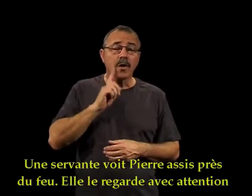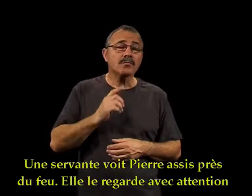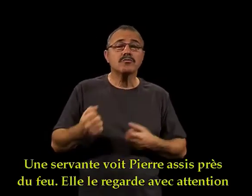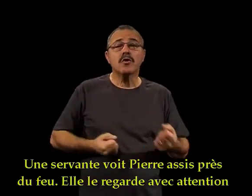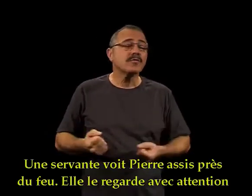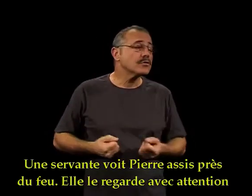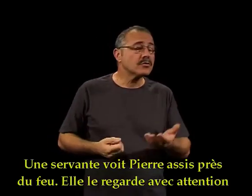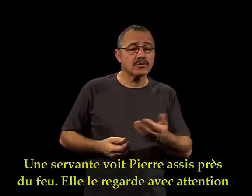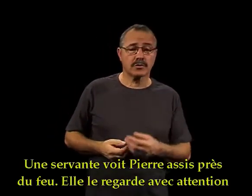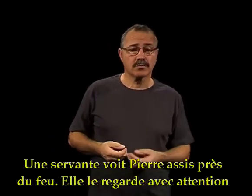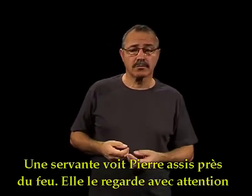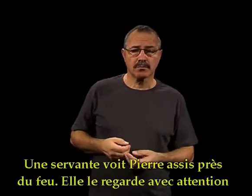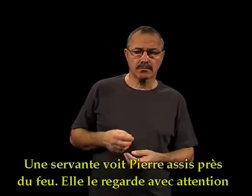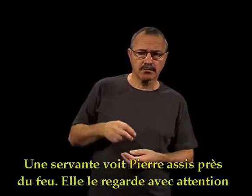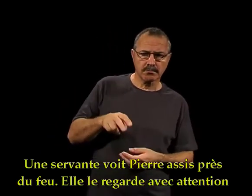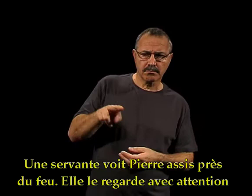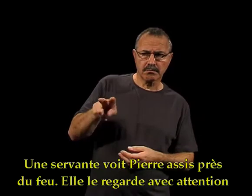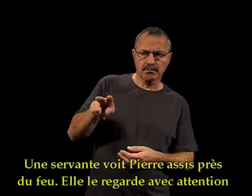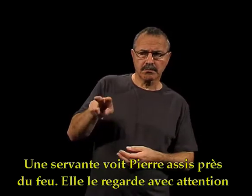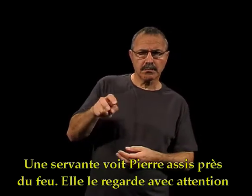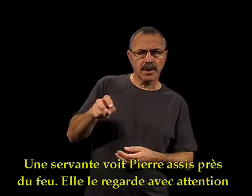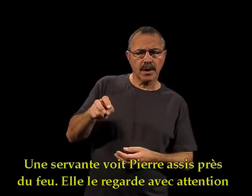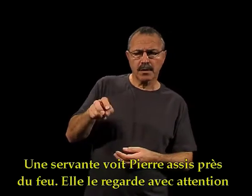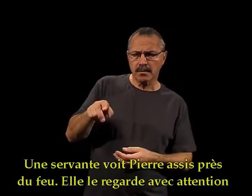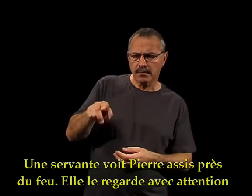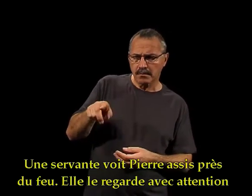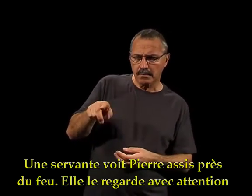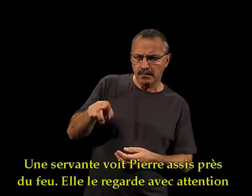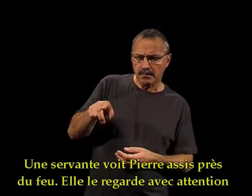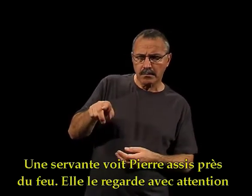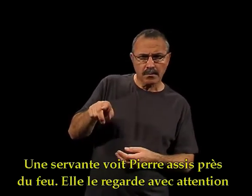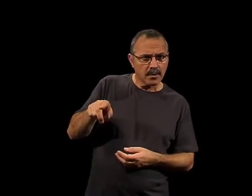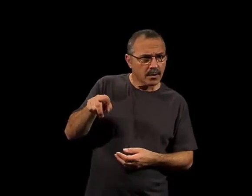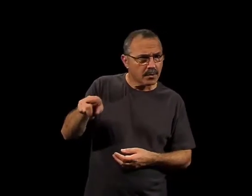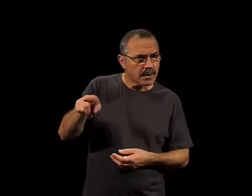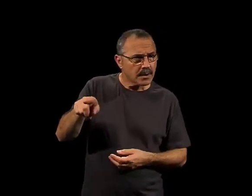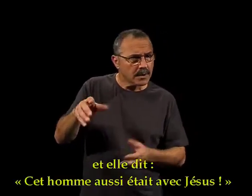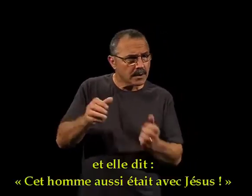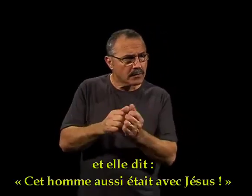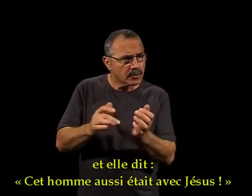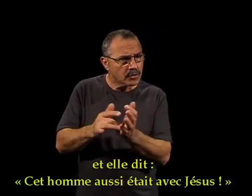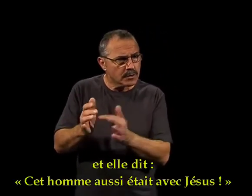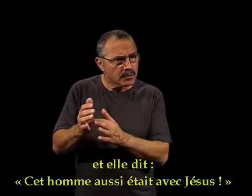Une servante voit Pierre assis près du feu. Elle le regarde avec attention, et elle